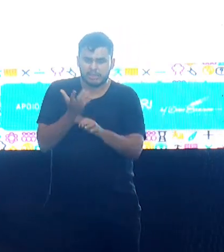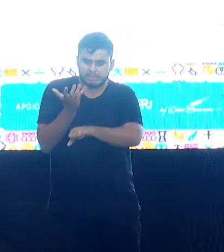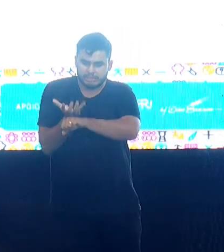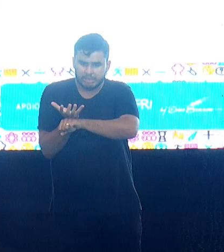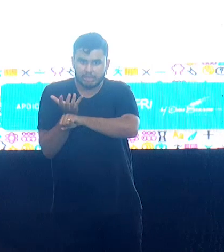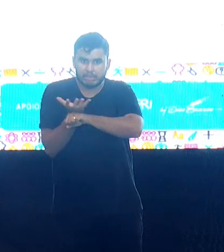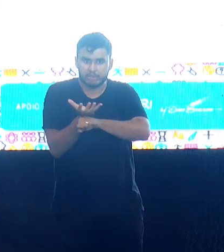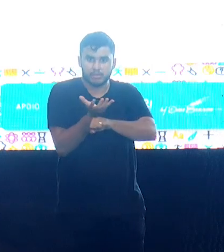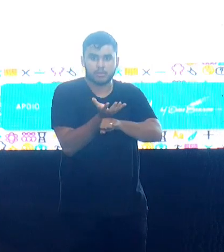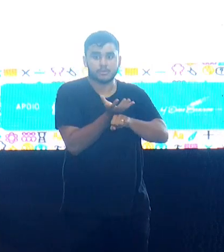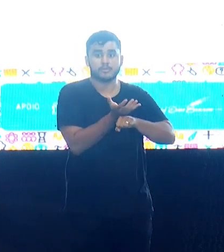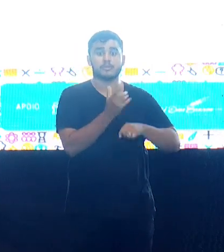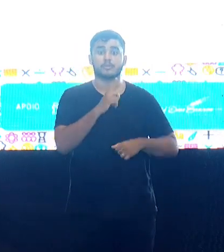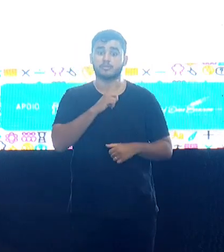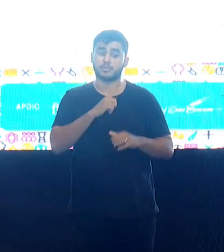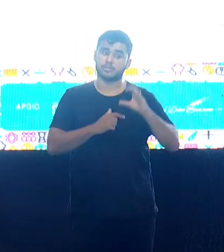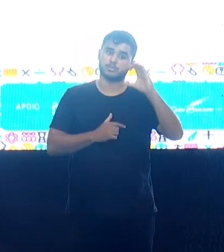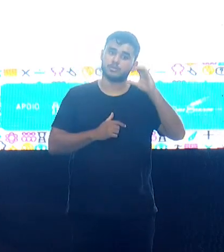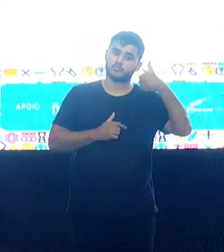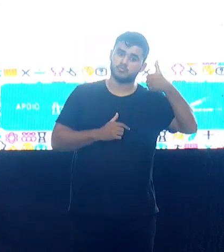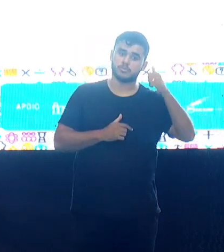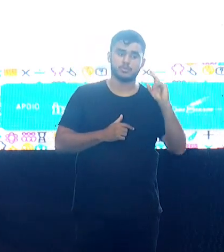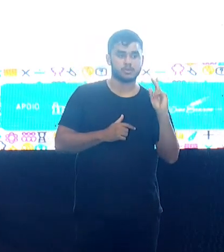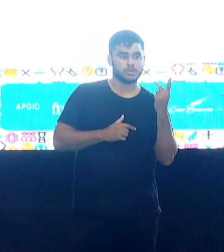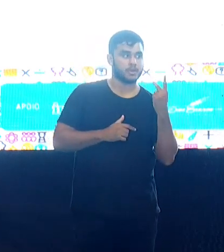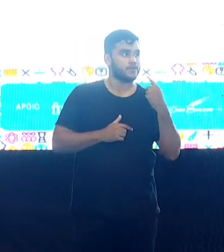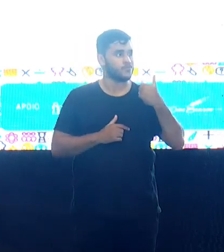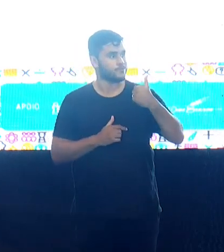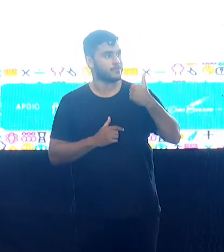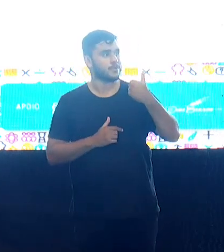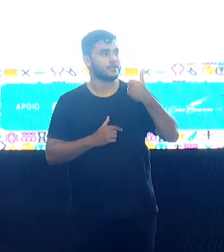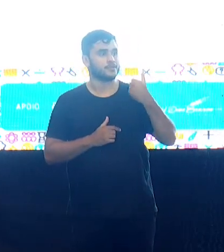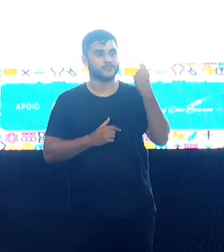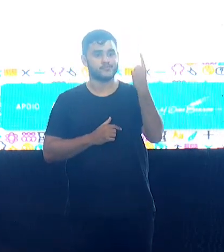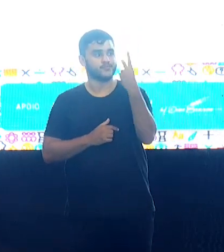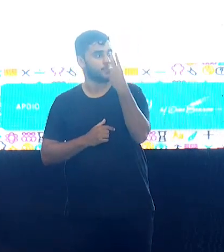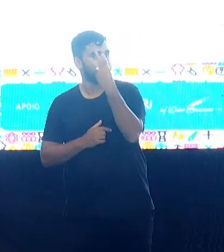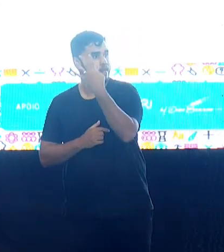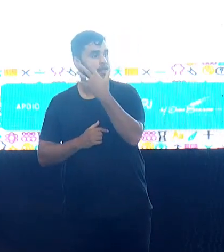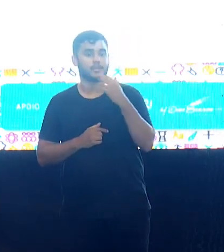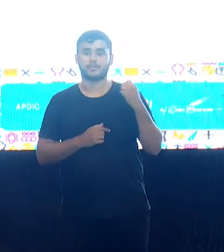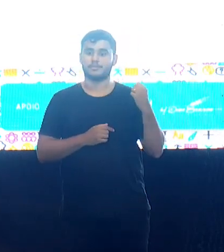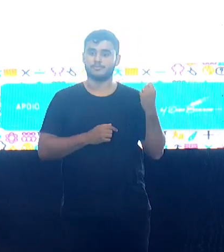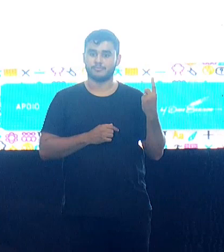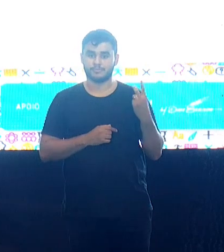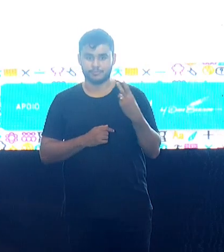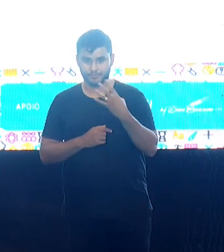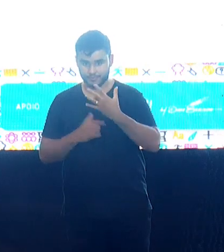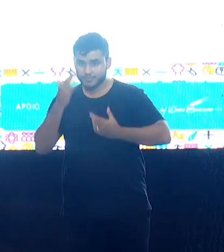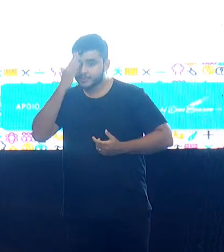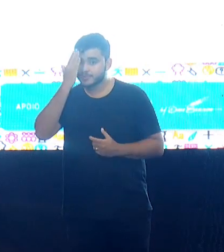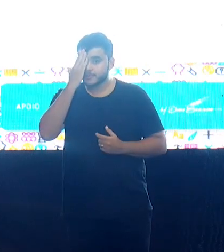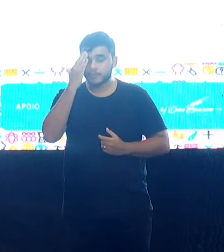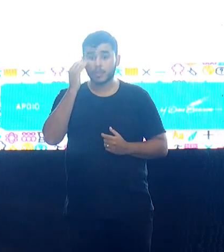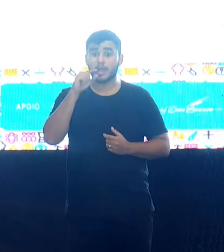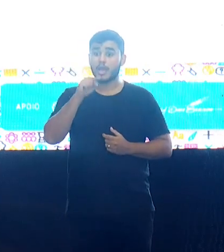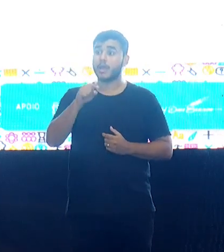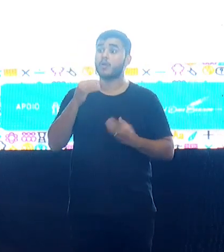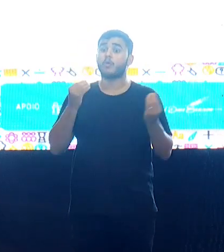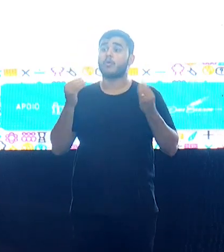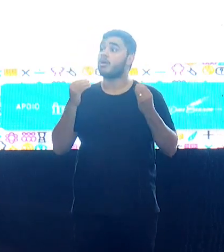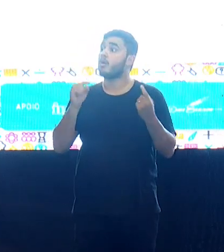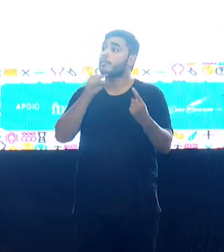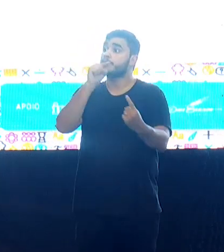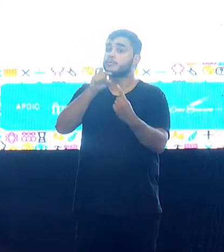cobra competências e habilidades, eixos temáticos. Esse daí é um deles. Dentro dessa competência, podem